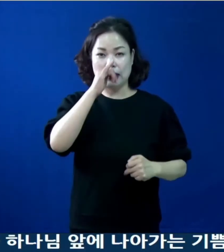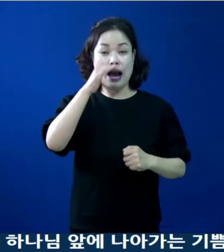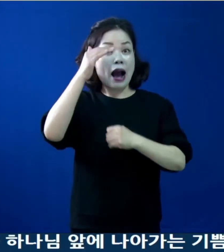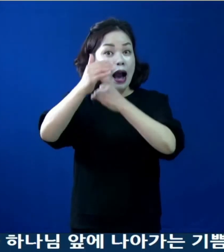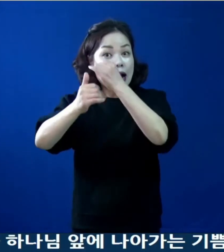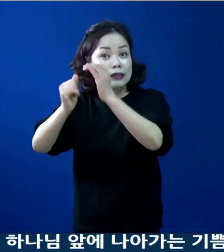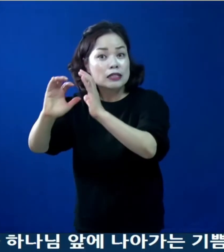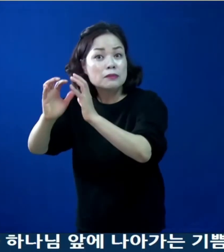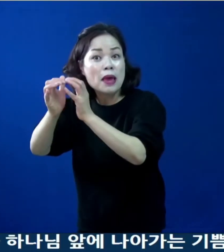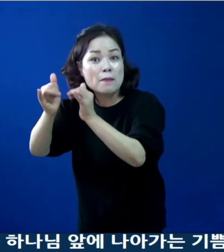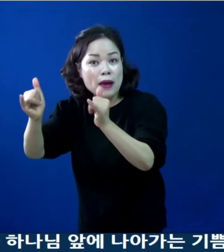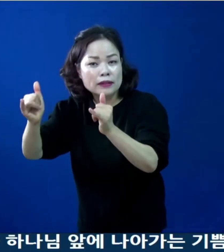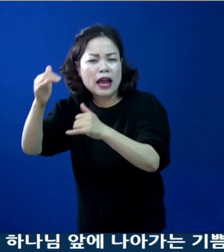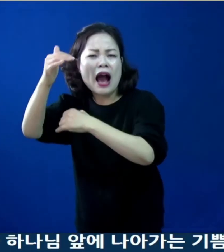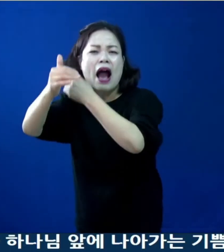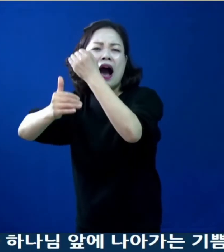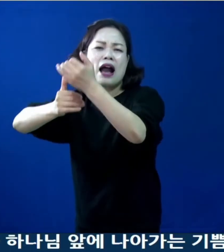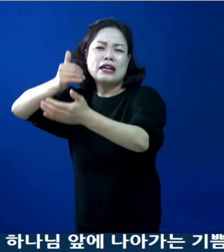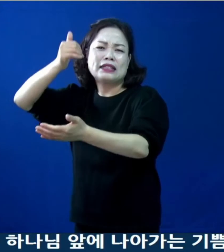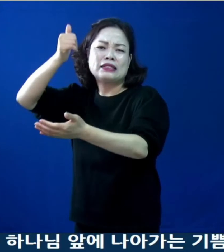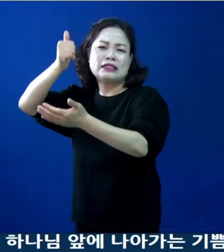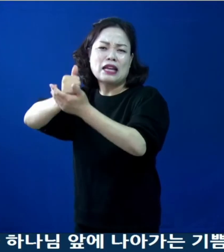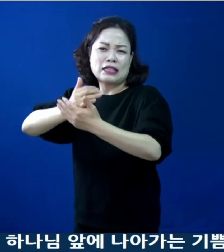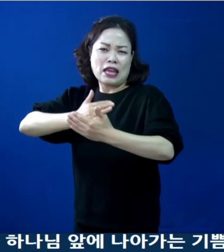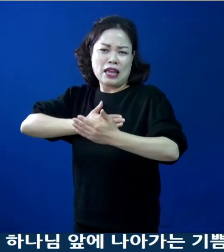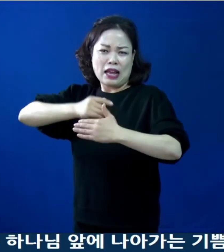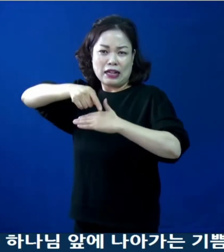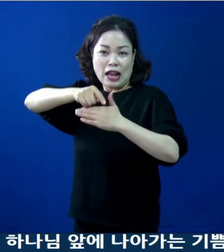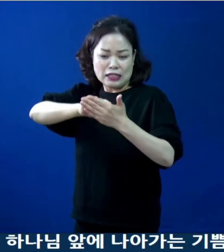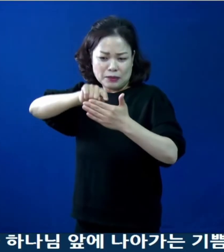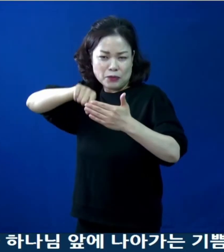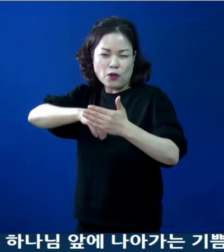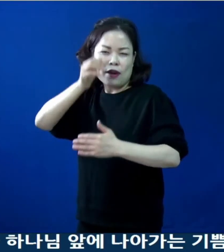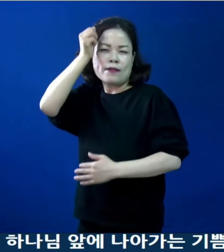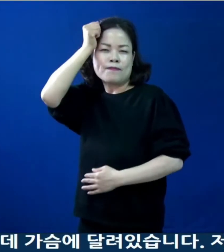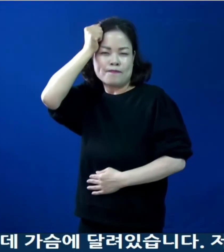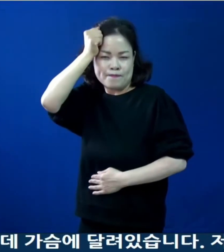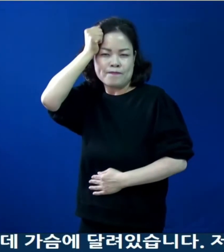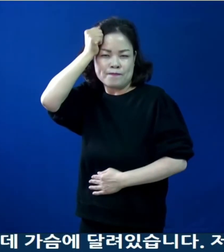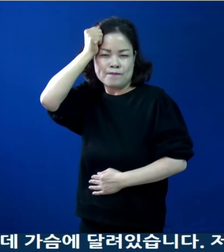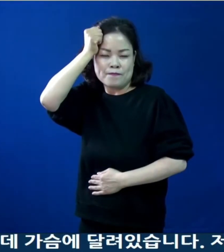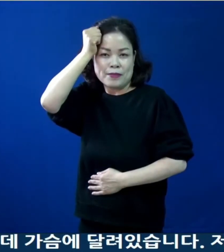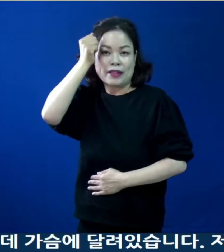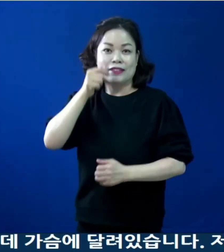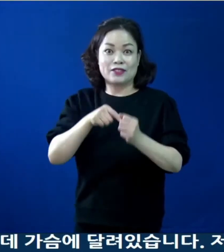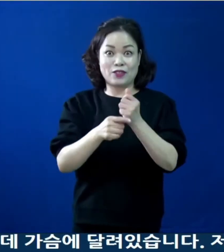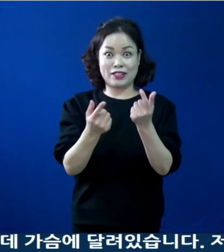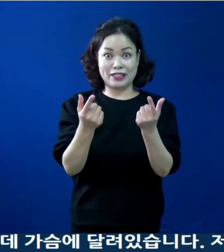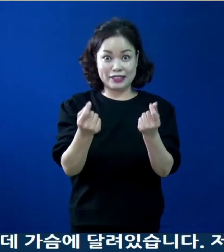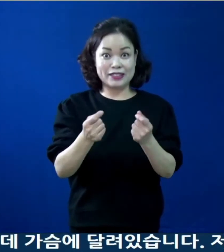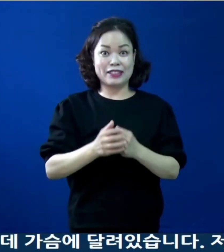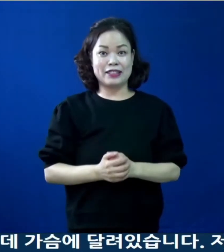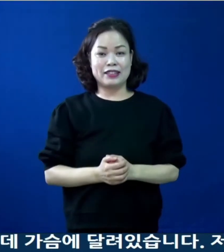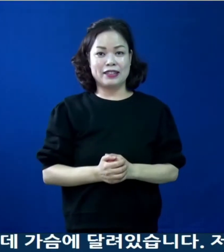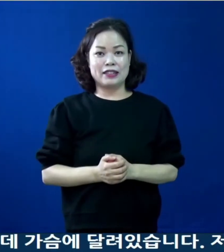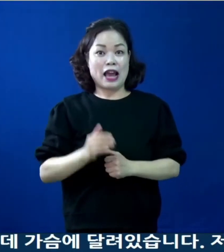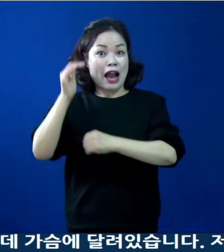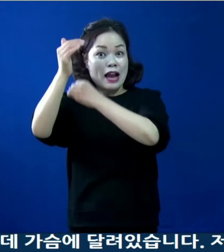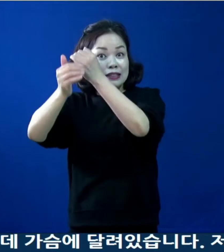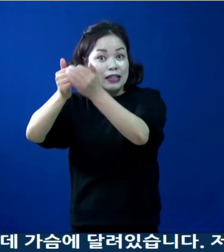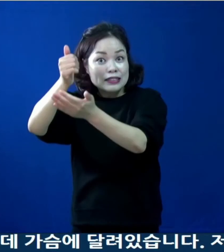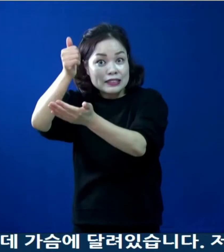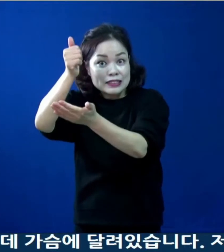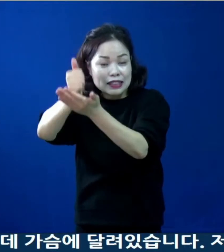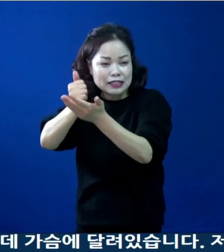하나님의 백성들은 하나님의 가슴 속에 기억되어져 있다. 그런 뜻입니다. 아마